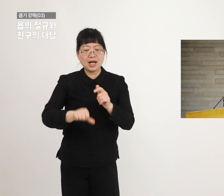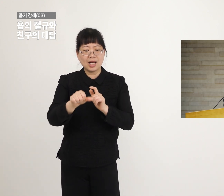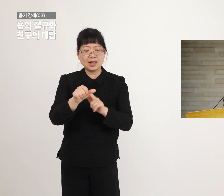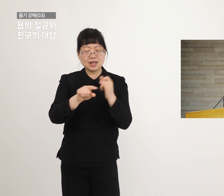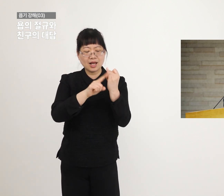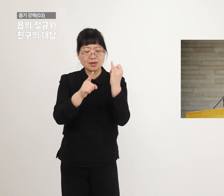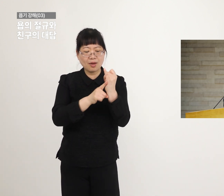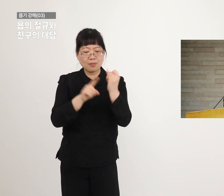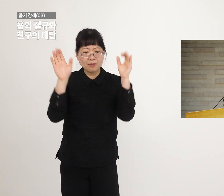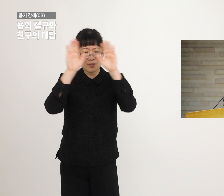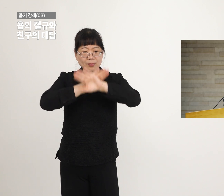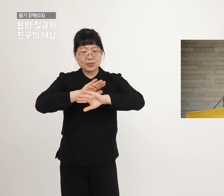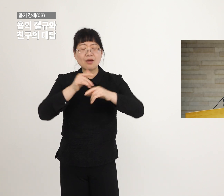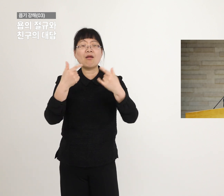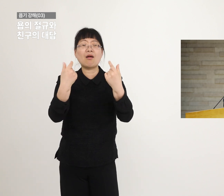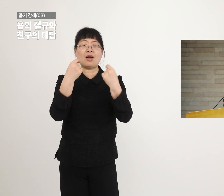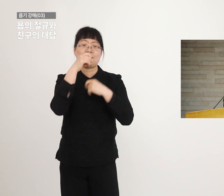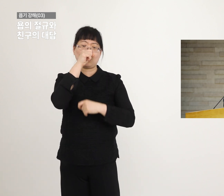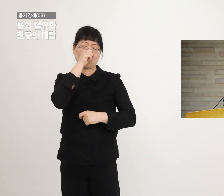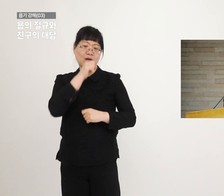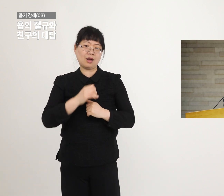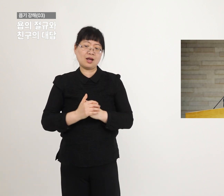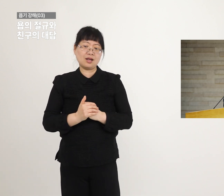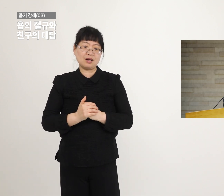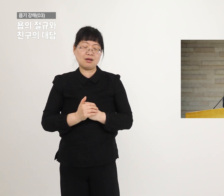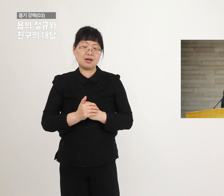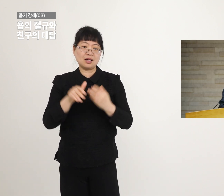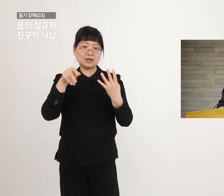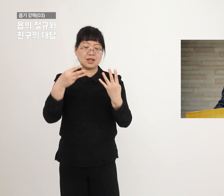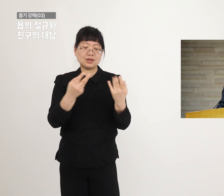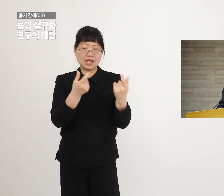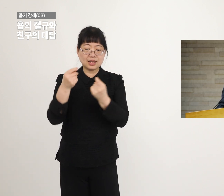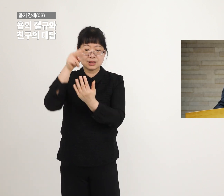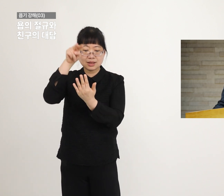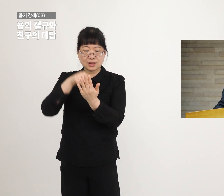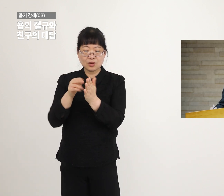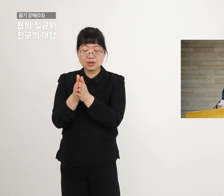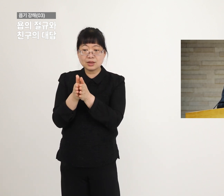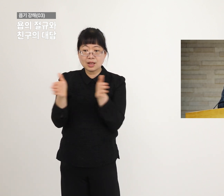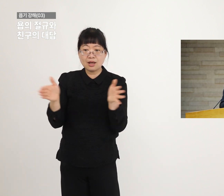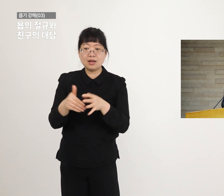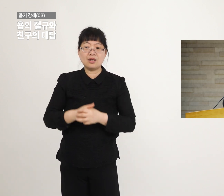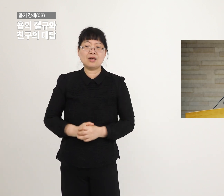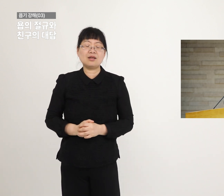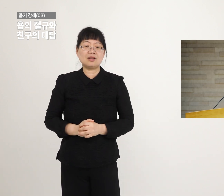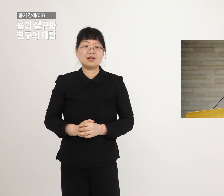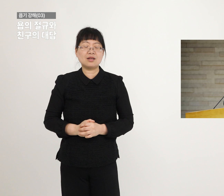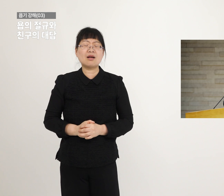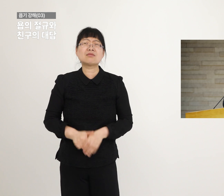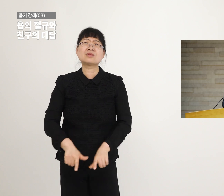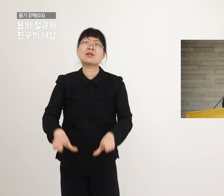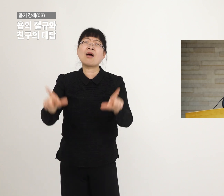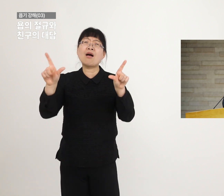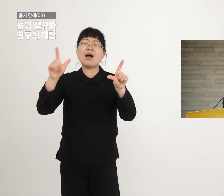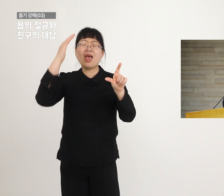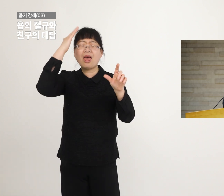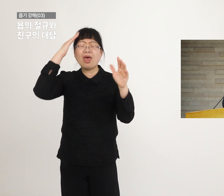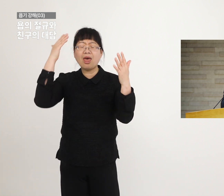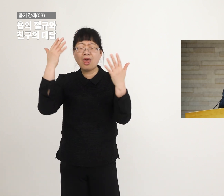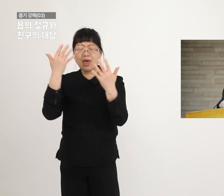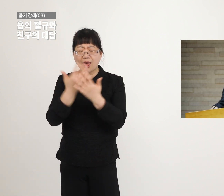그 밤도 그러하였더라면. 4절 다 같이 한번 읽어볼까요? 시작. 그날이